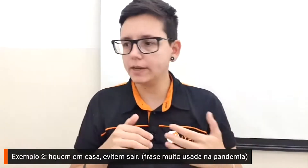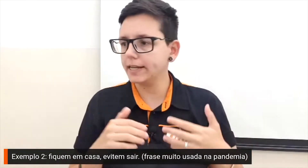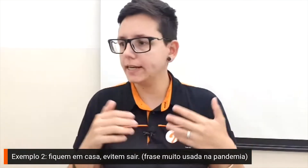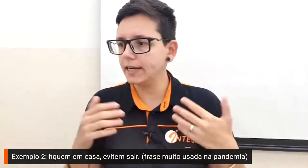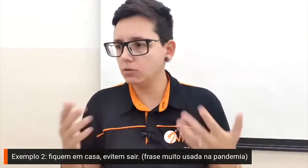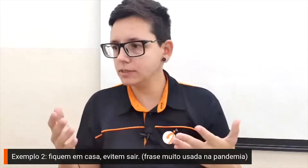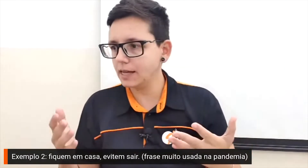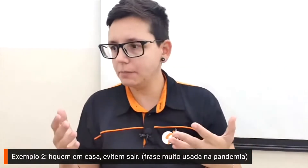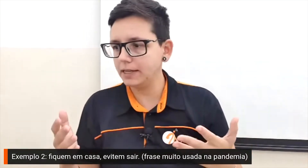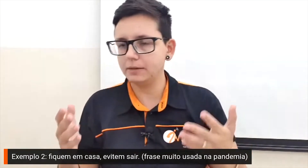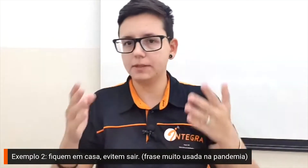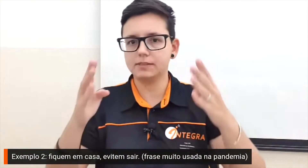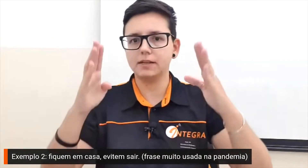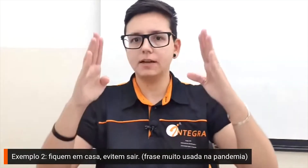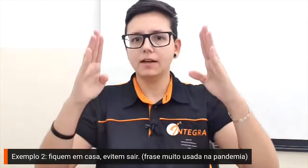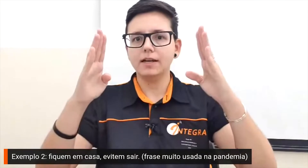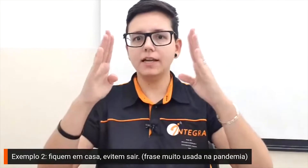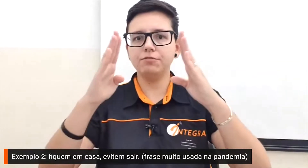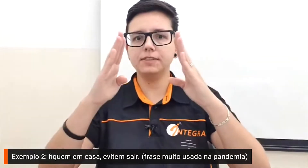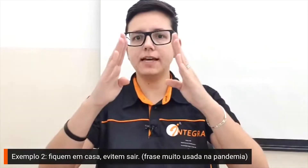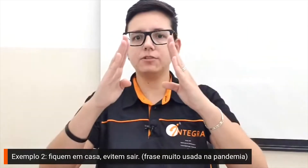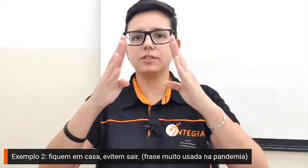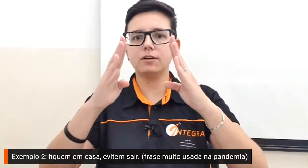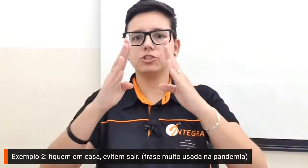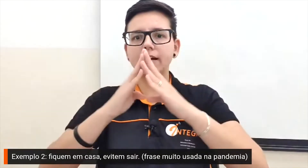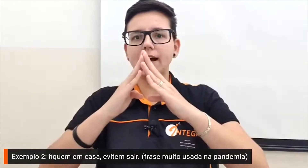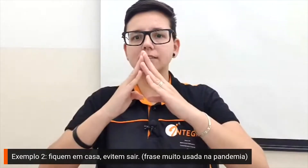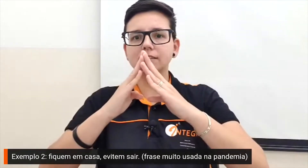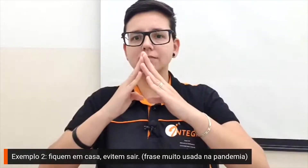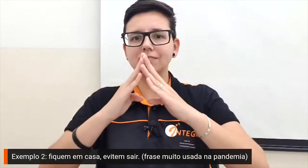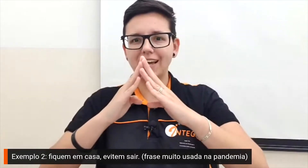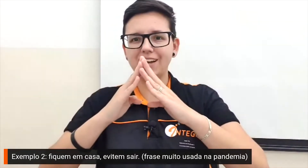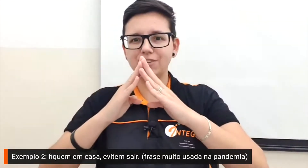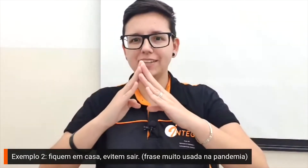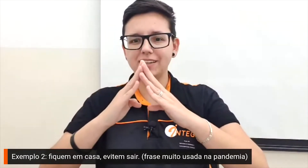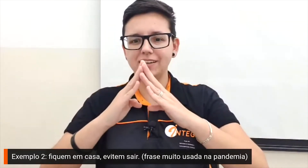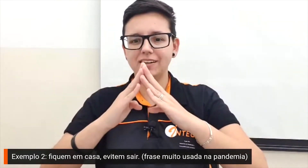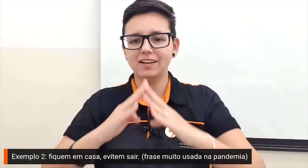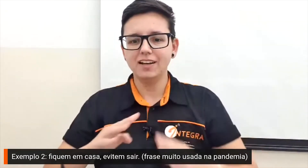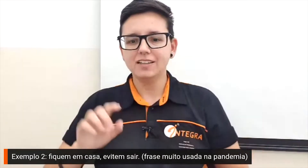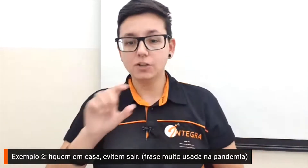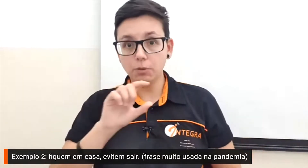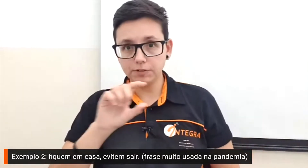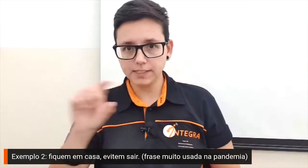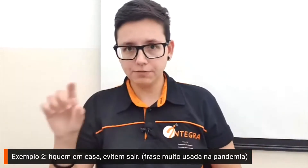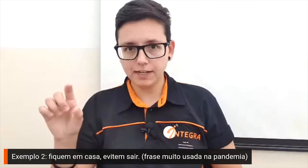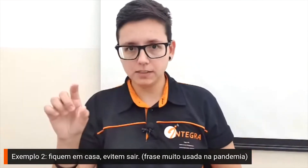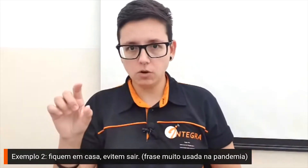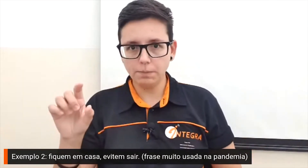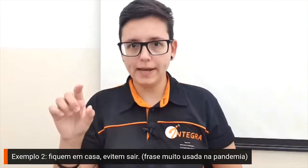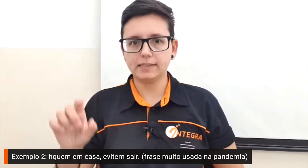que não sabe Libras e fizer o sinal de casa, ela vai entender. Então, vamos fazer a frase completa,